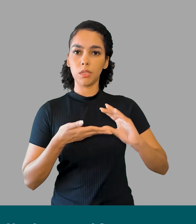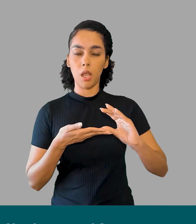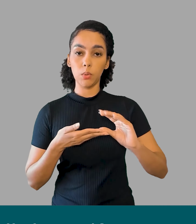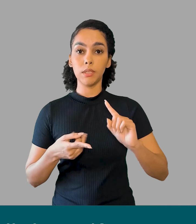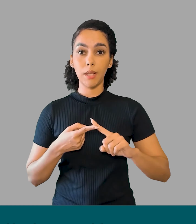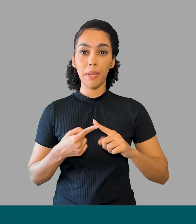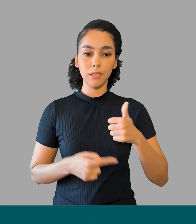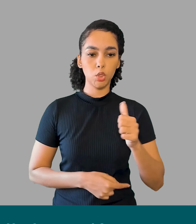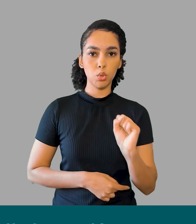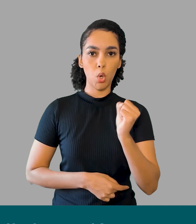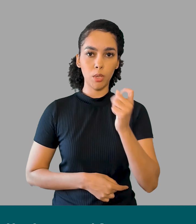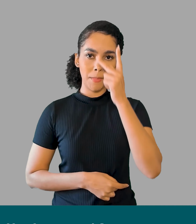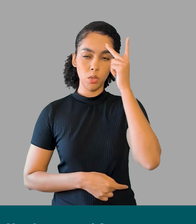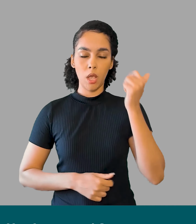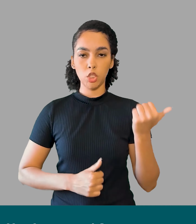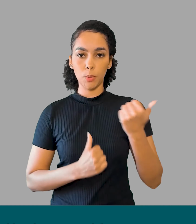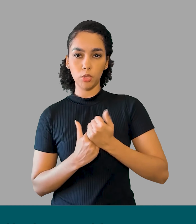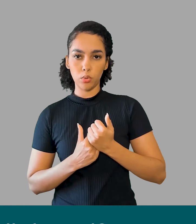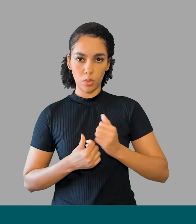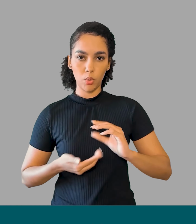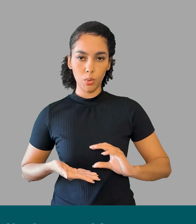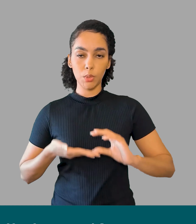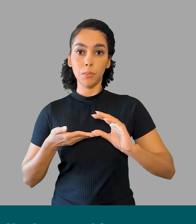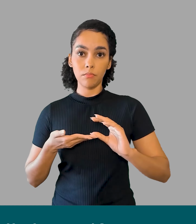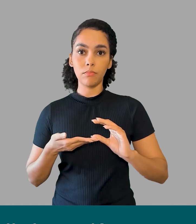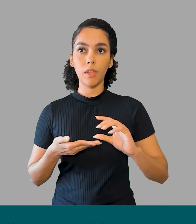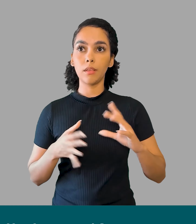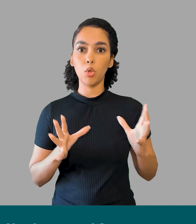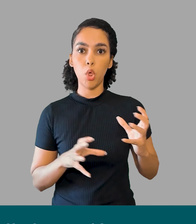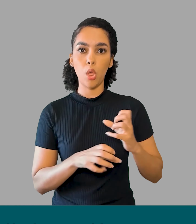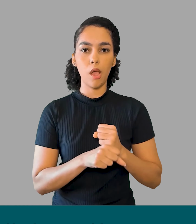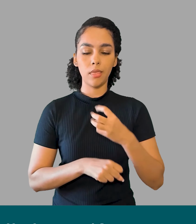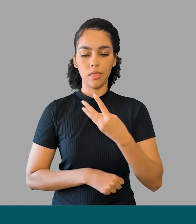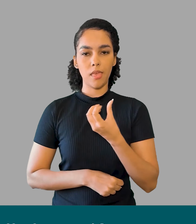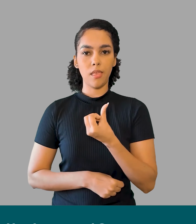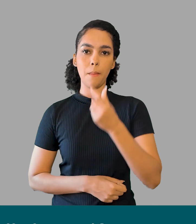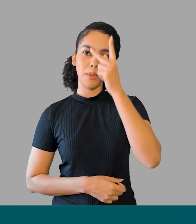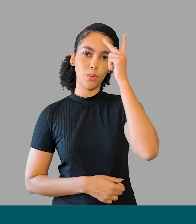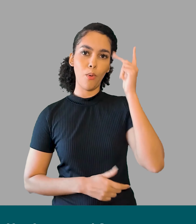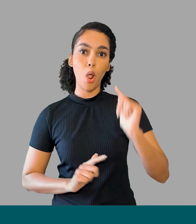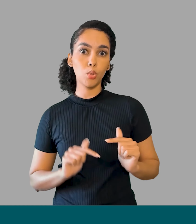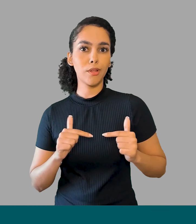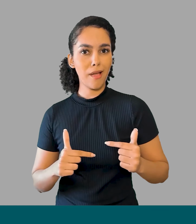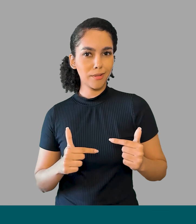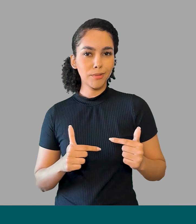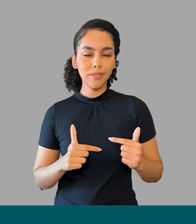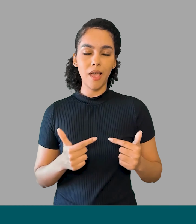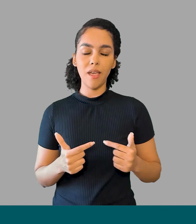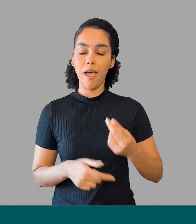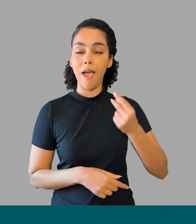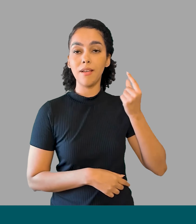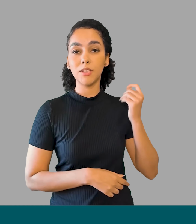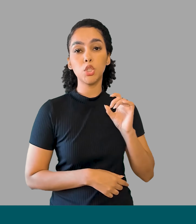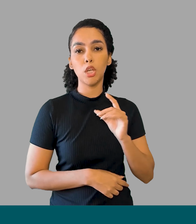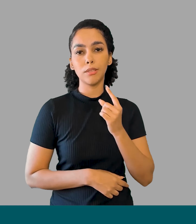18 suplentes, aí são 36 pessoas lutando pela cidade em vez de sete,